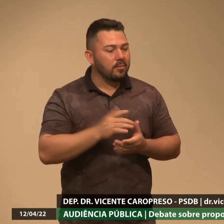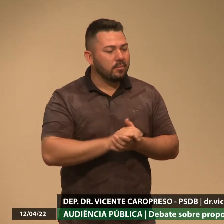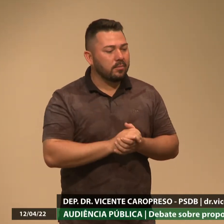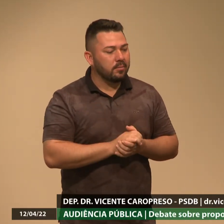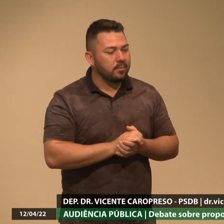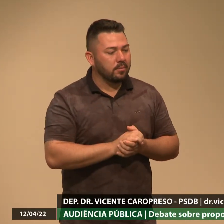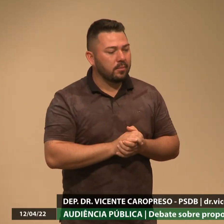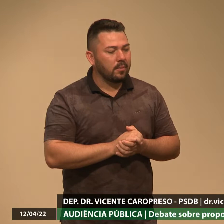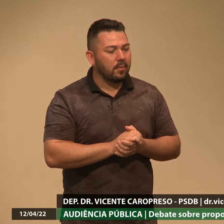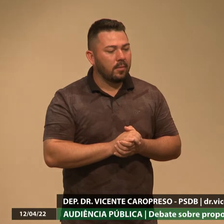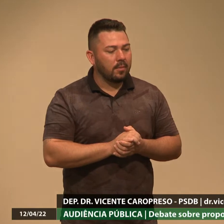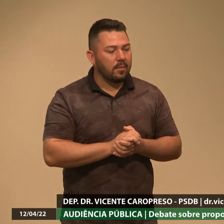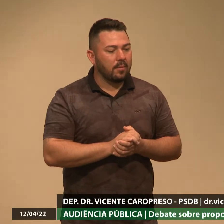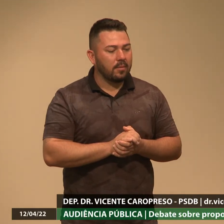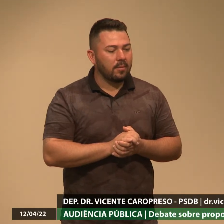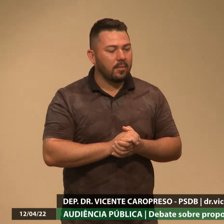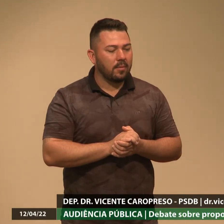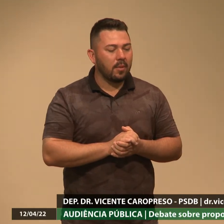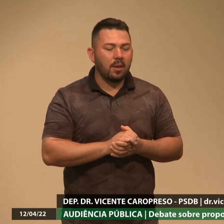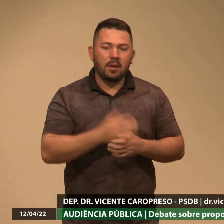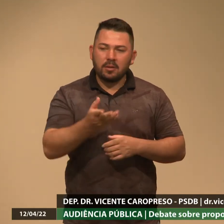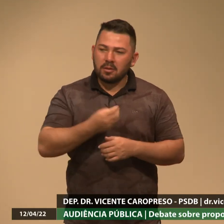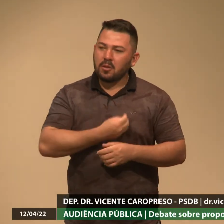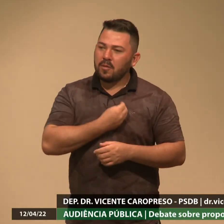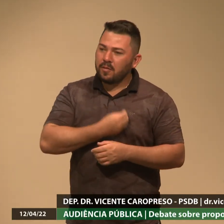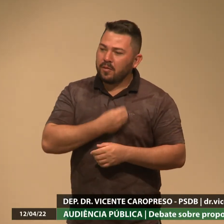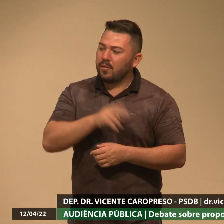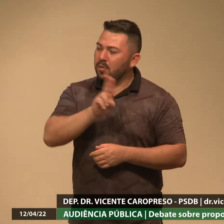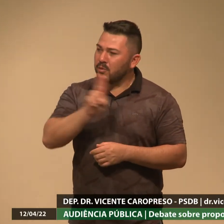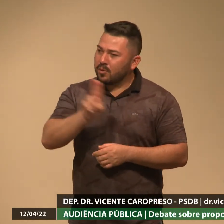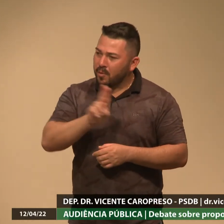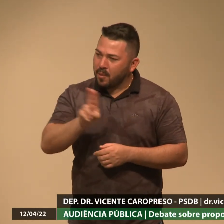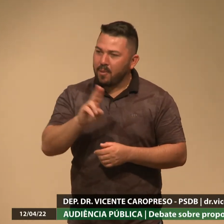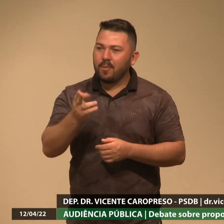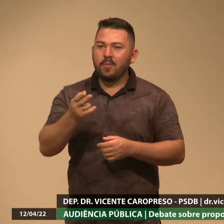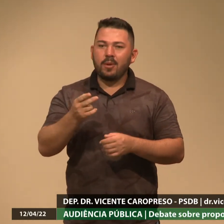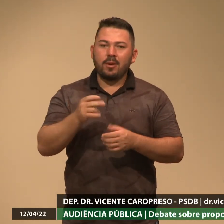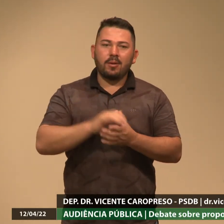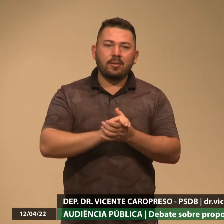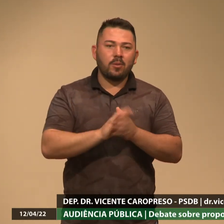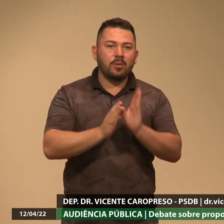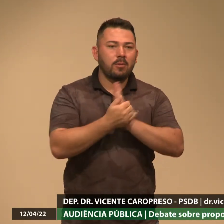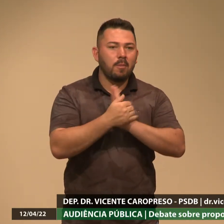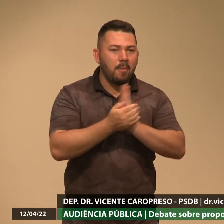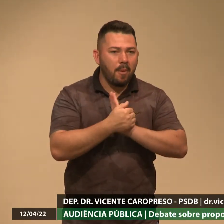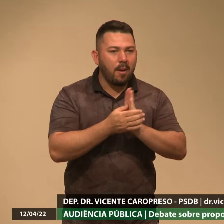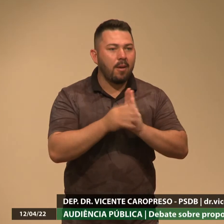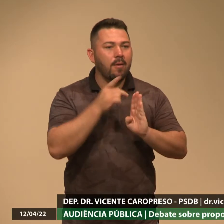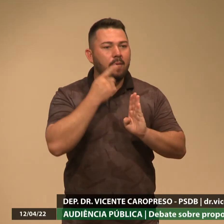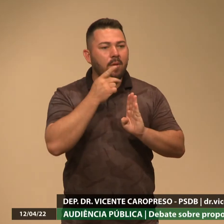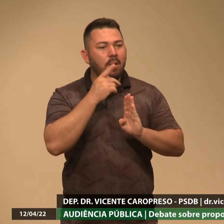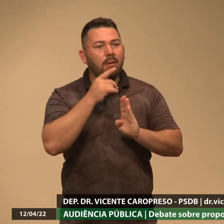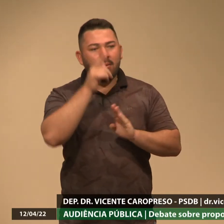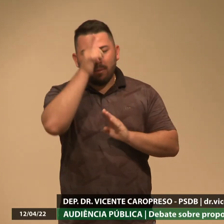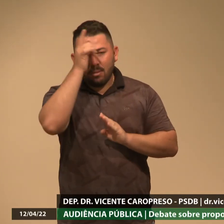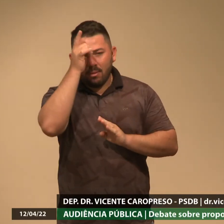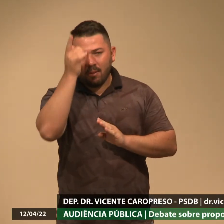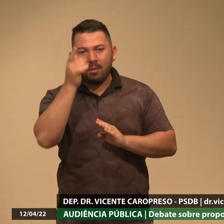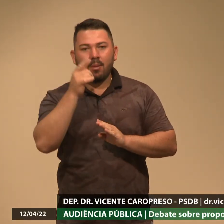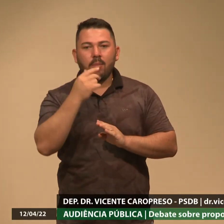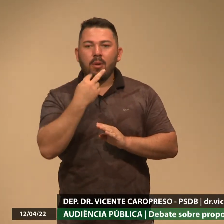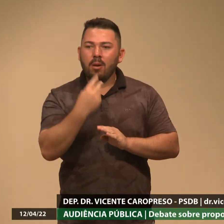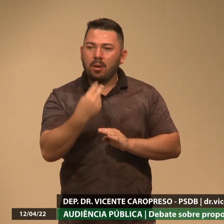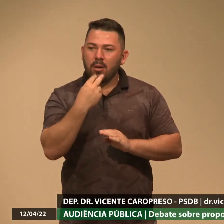né então a gente começa com esses nomes aí com esses bairros longínquos onde se fala o alemão onde se